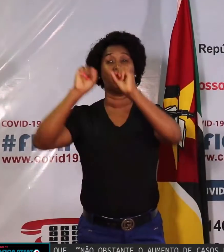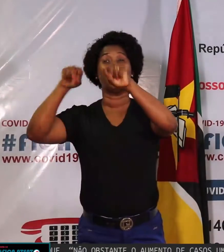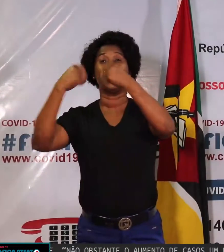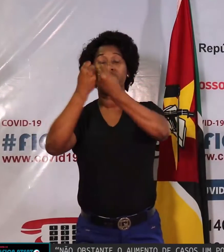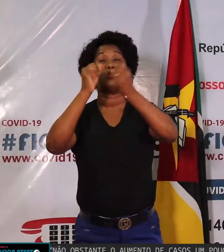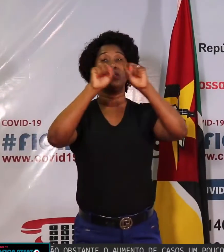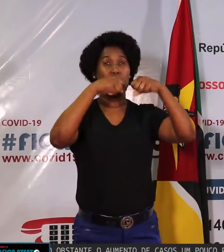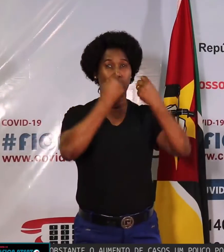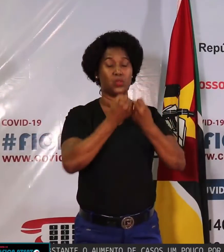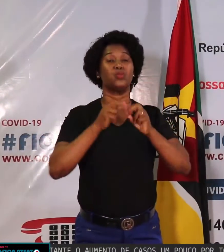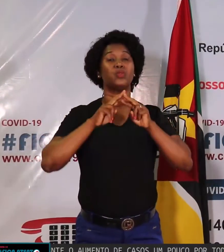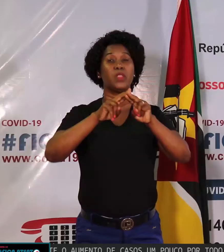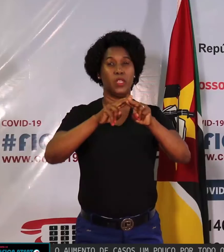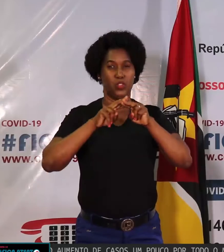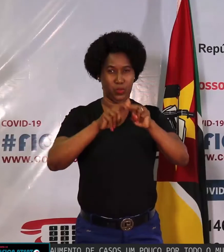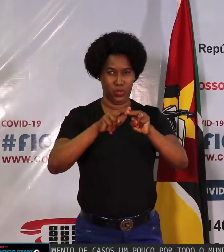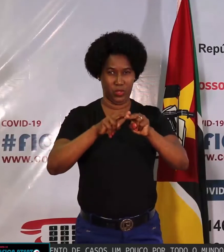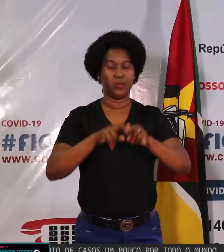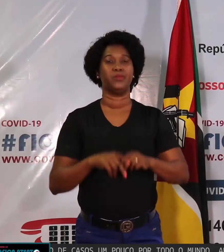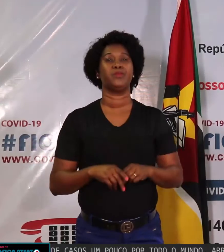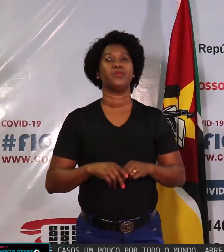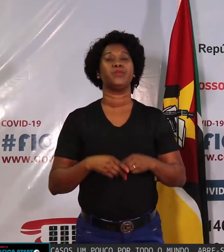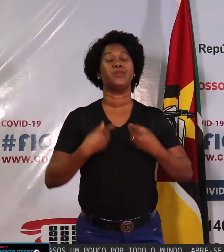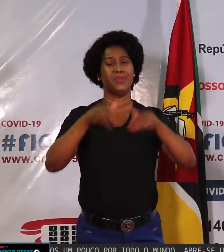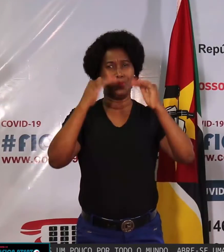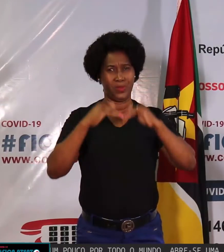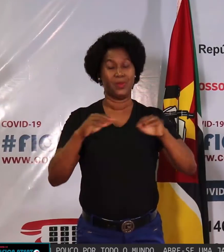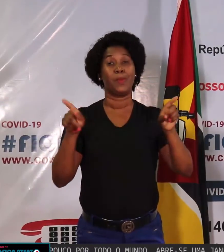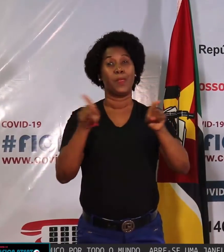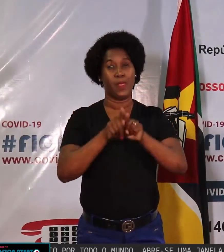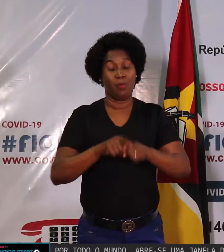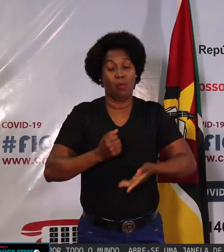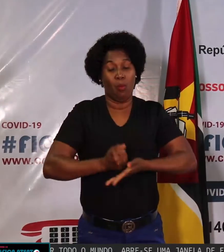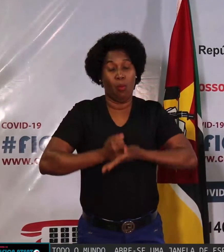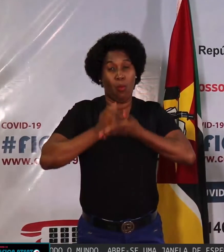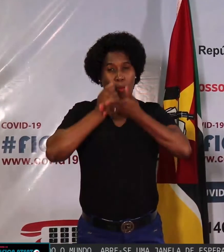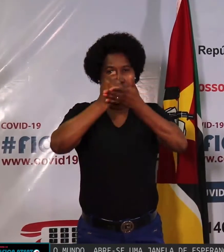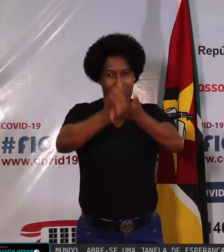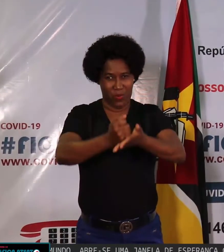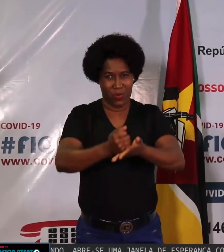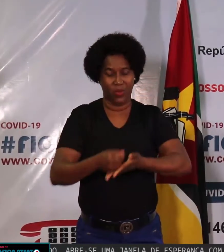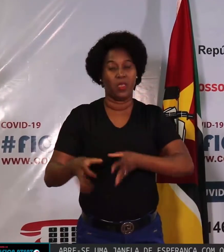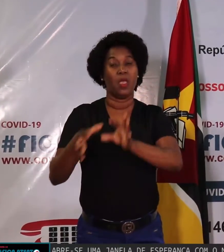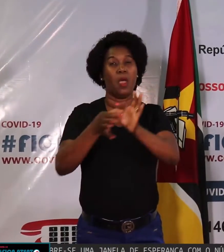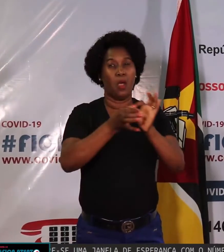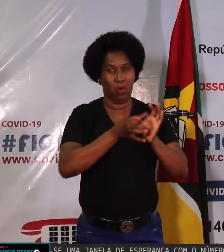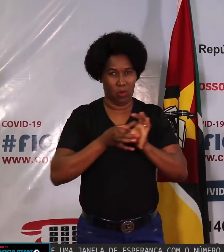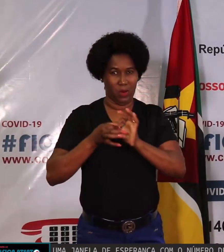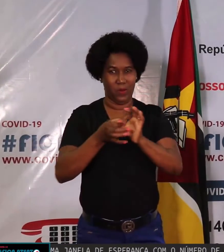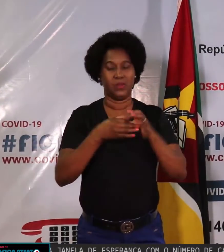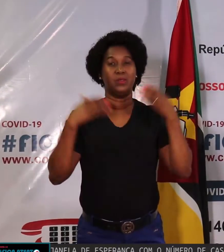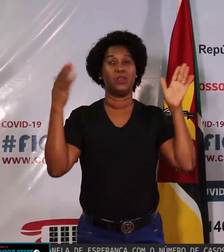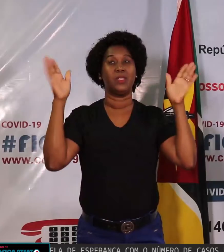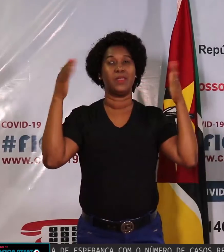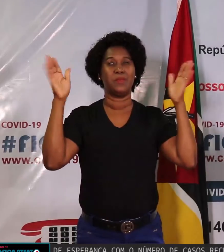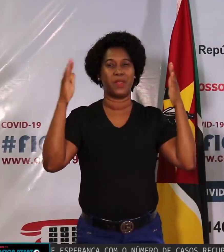associações de transporte. Igualmente, com apoio e colaboração da empresa